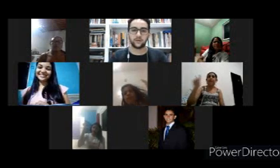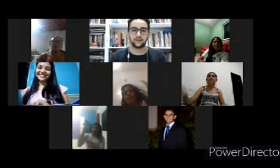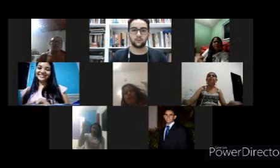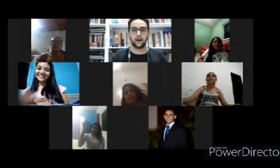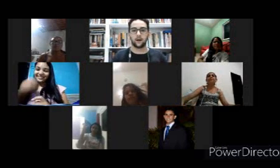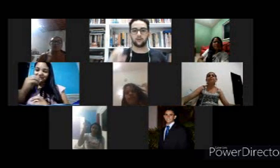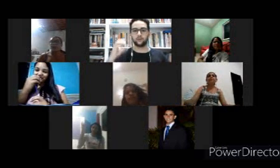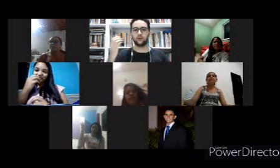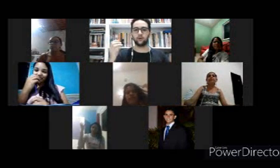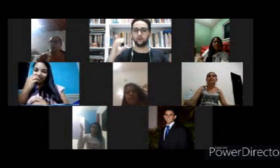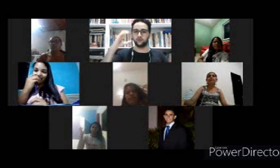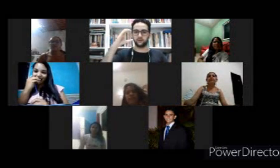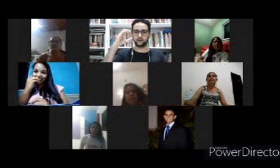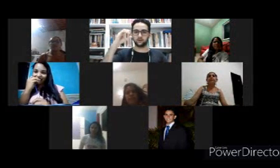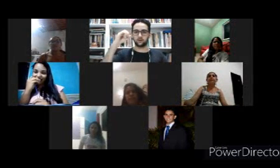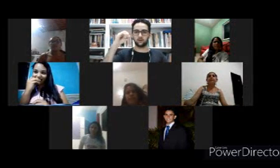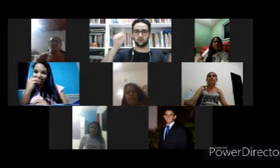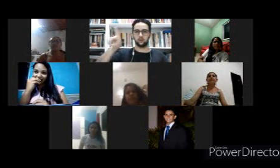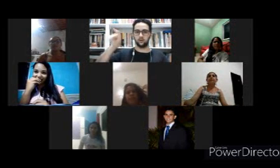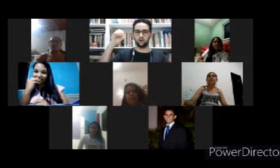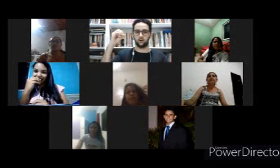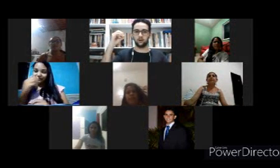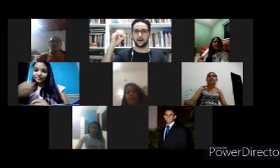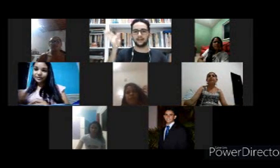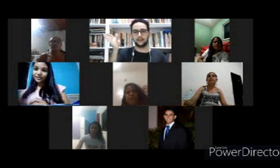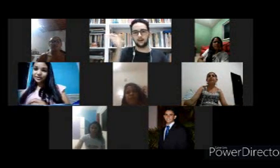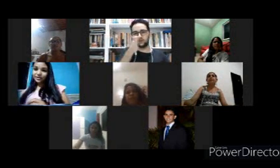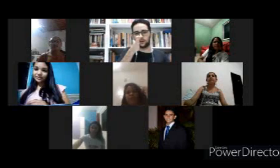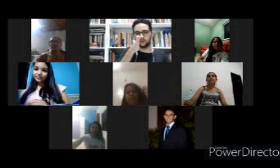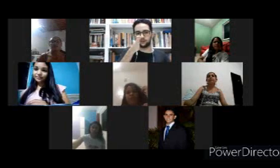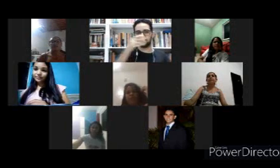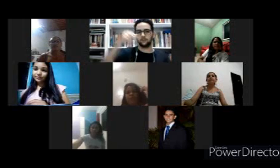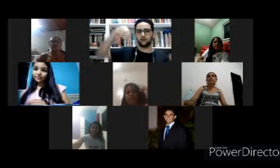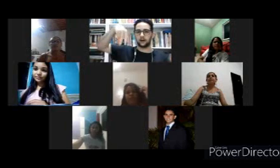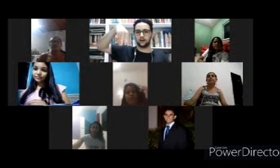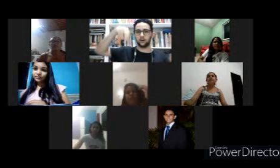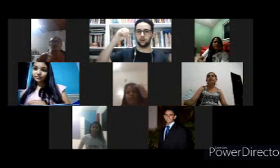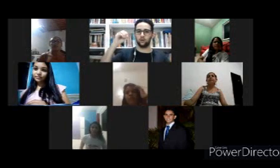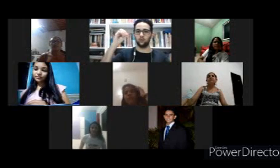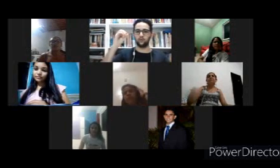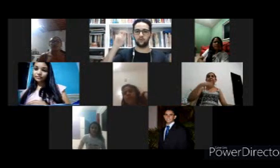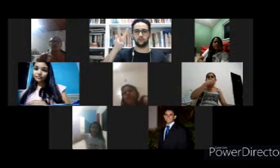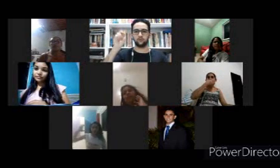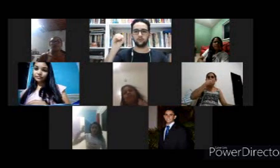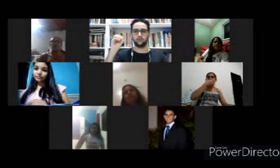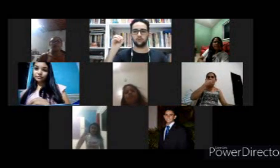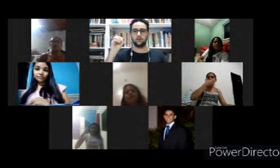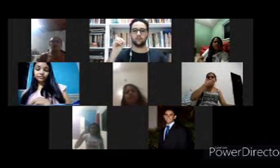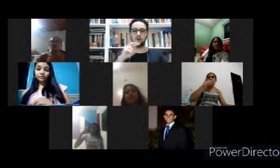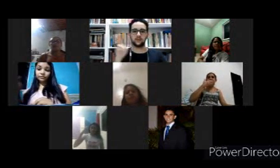fazer o bairro, tipo Codó Novo, tu faz Codó, aí tem que dar o espaço. Aí, novo. Que são